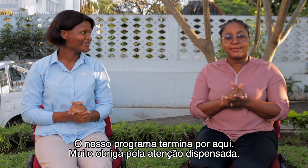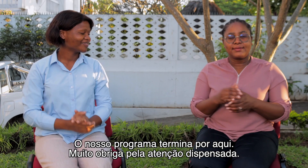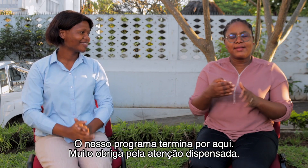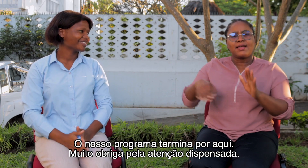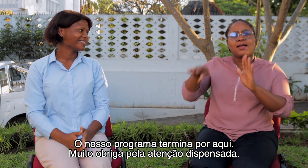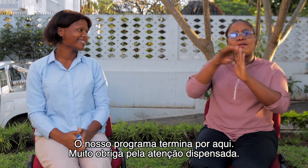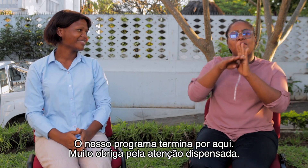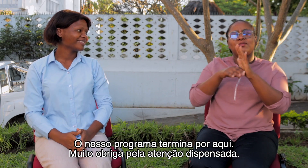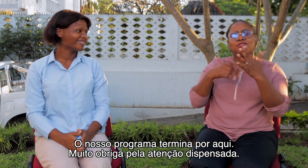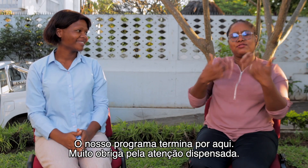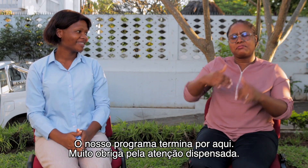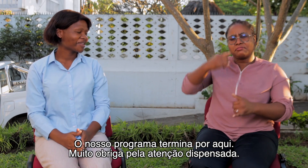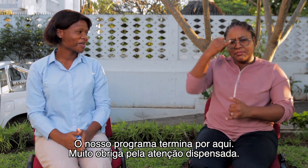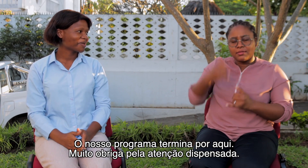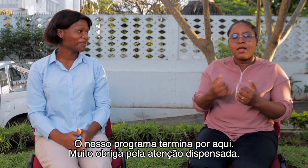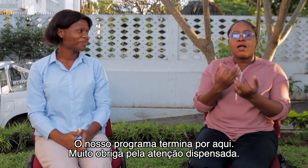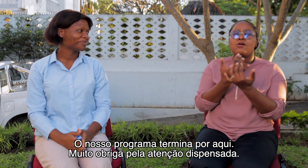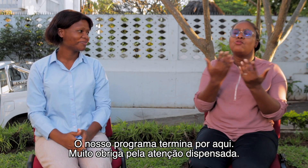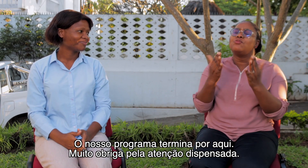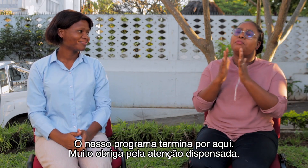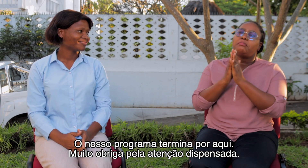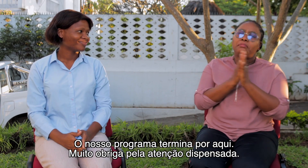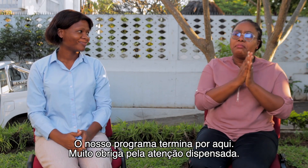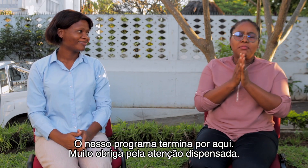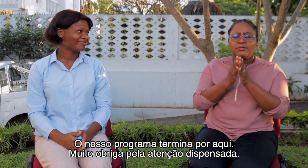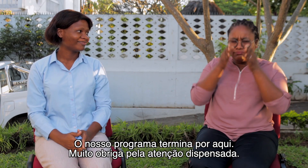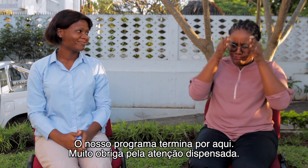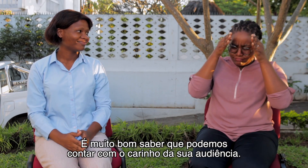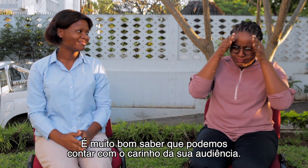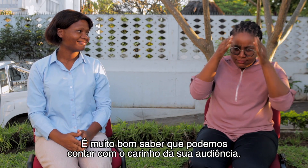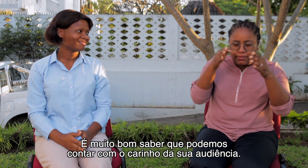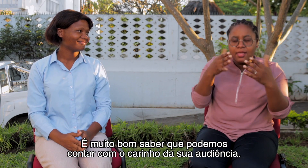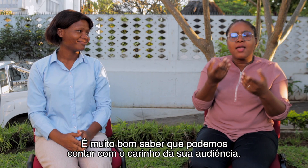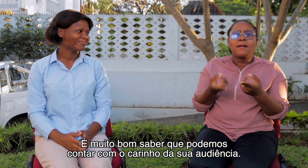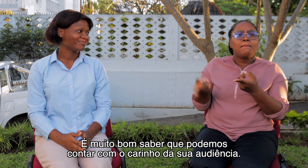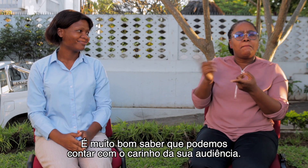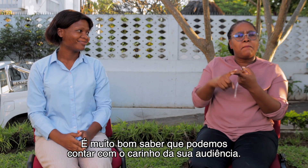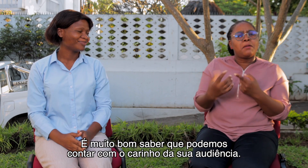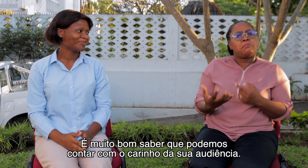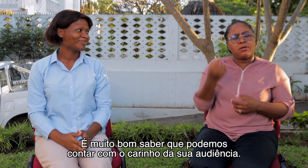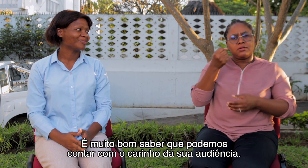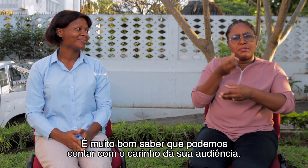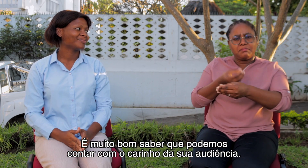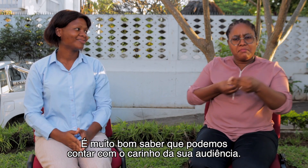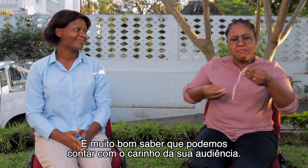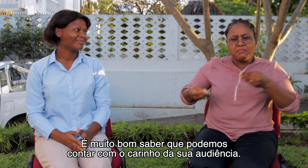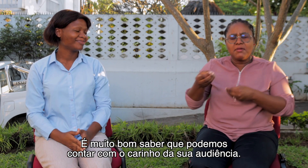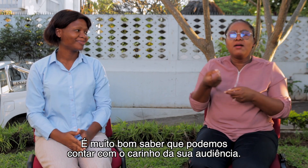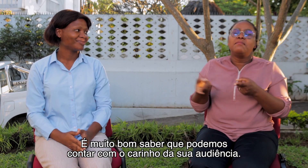O nosso programa termina por aqui. Muito obrigada pela atenção dispensada. É muito bom saber que podemos contar